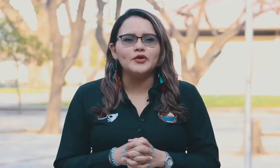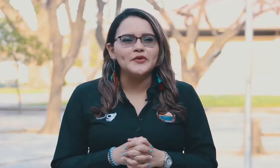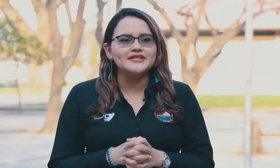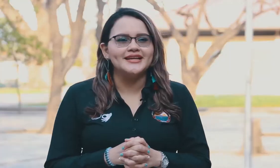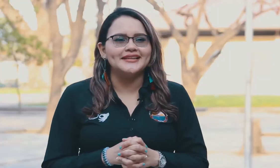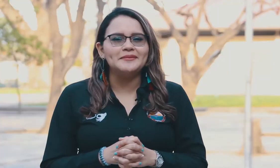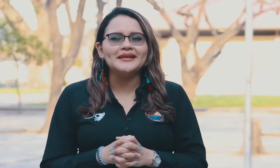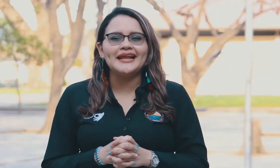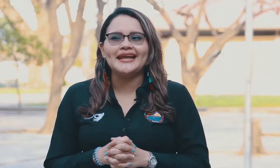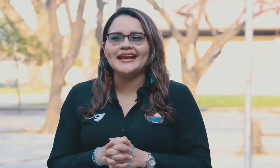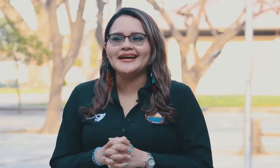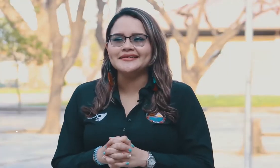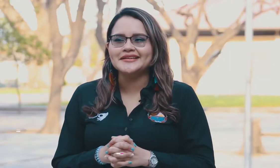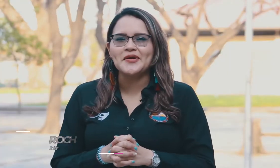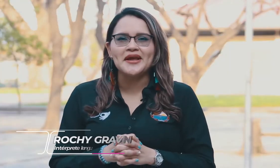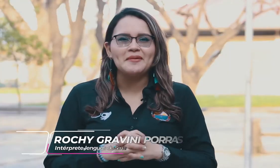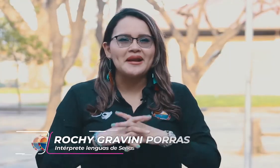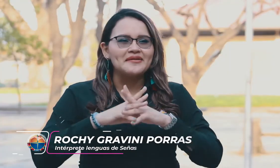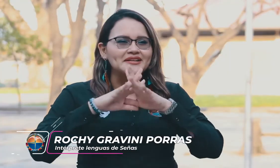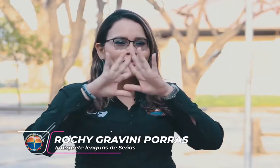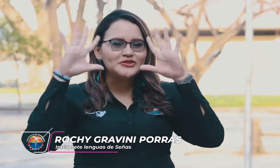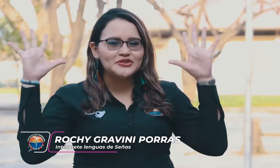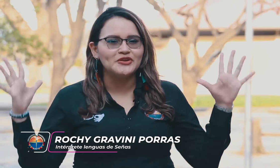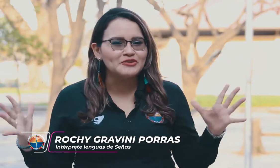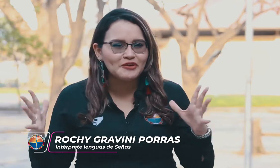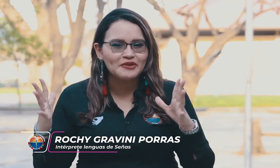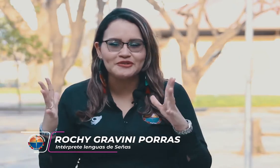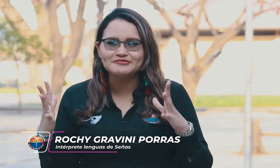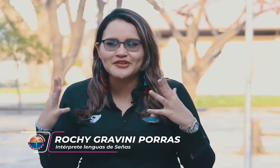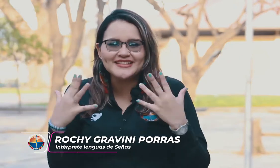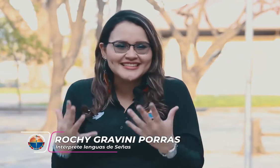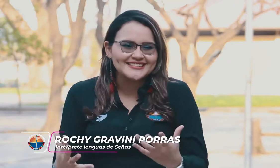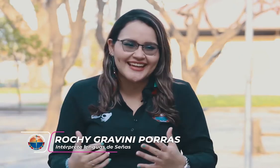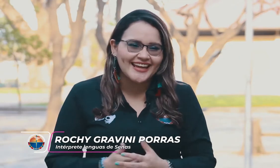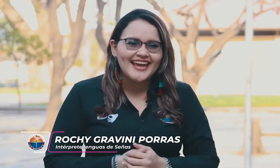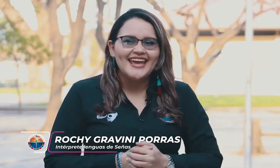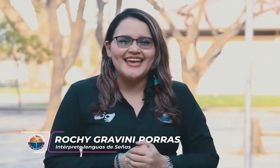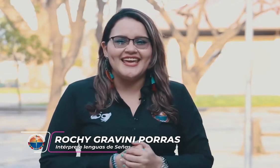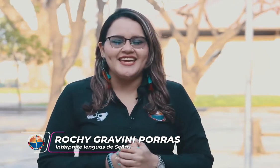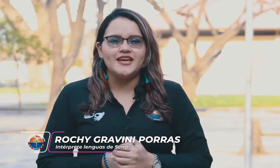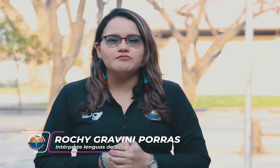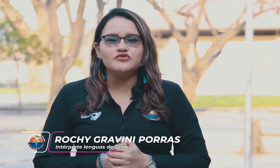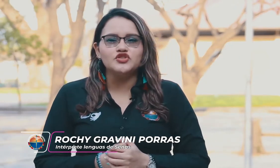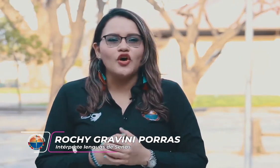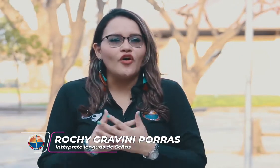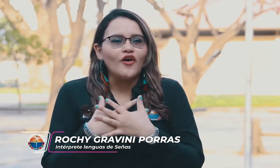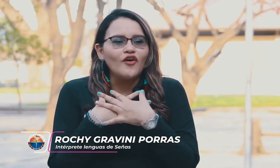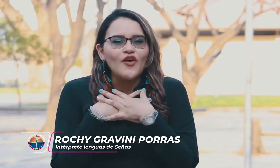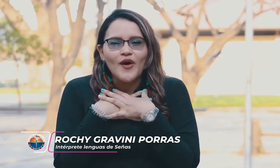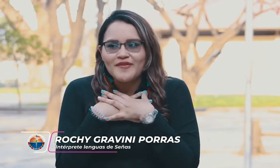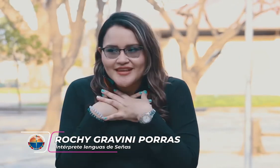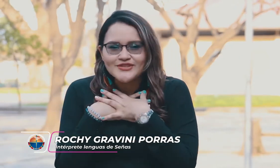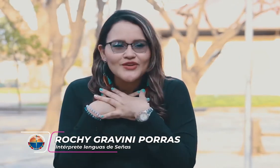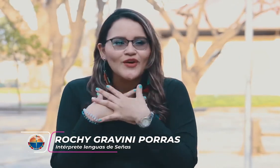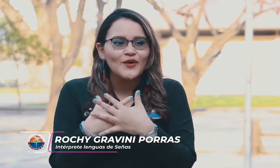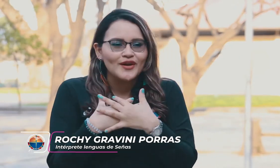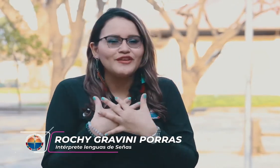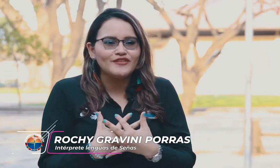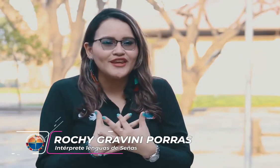En la Universidad del Magdalena, creo que la palabra exclusión no existe. Yo lo he visto, lo he vivido,